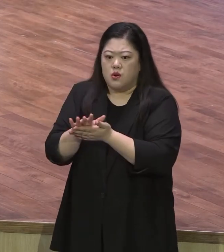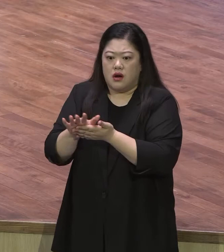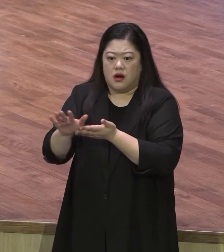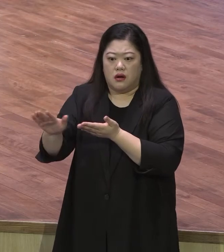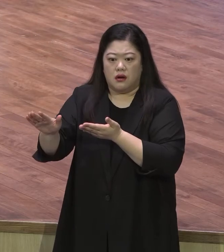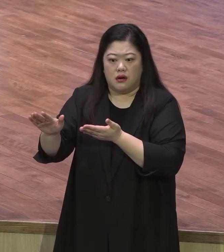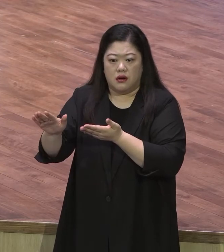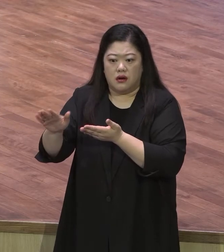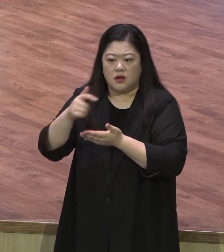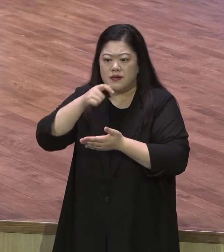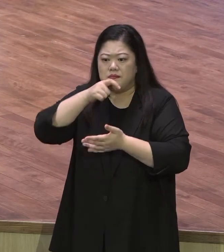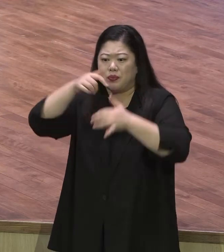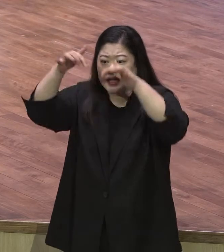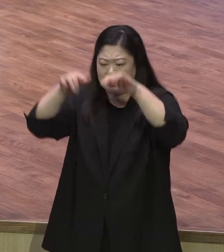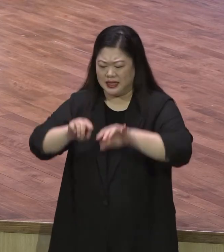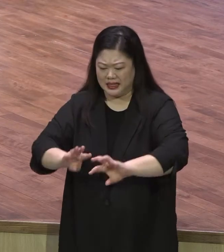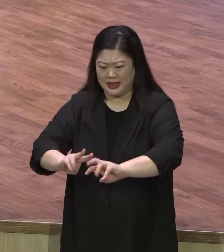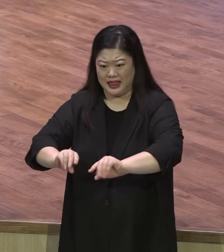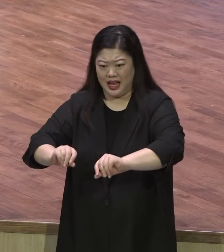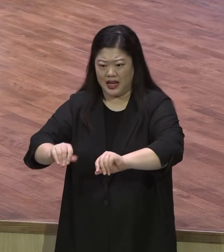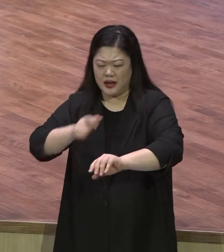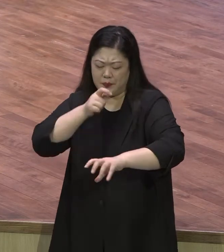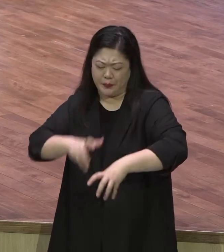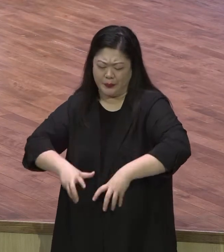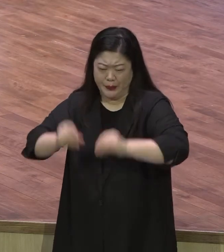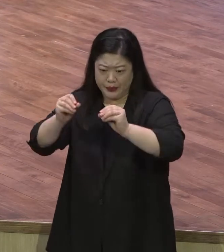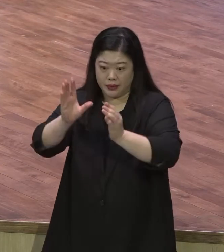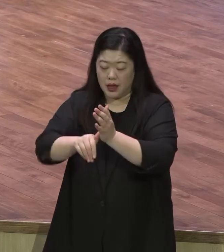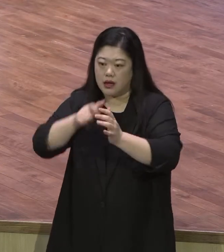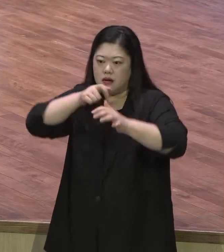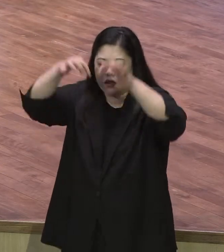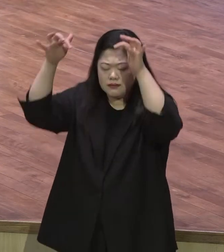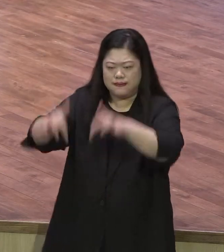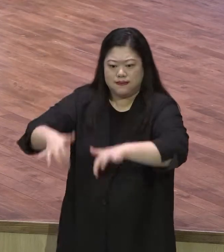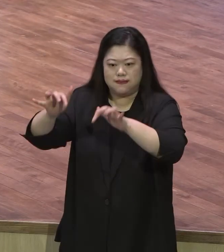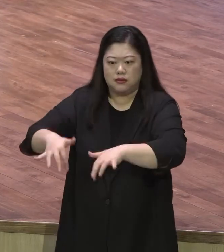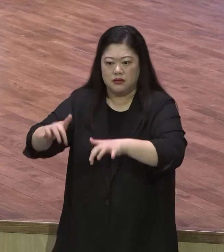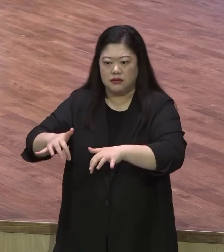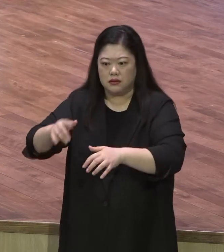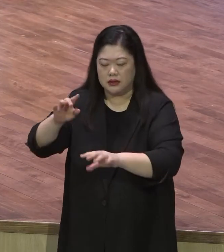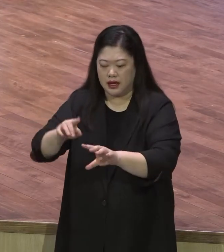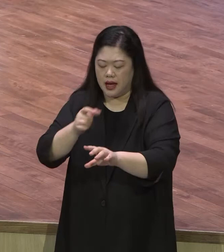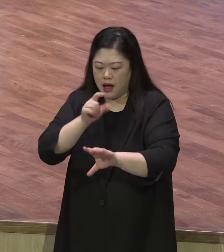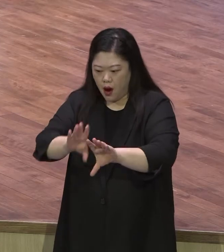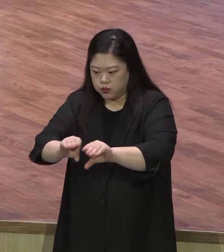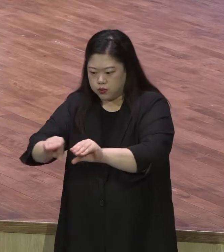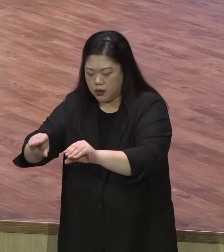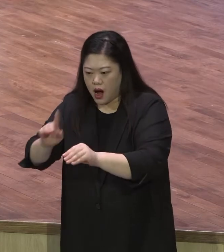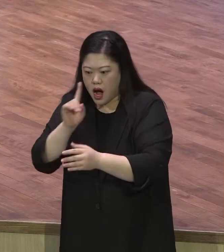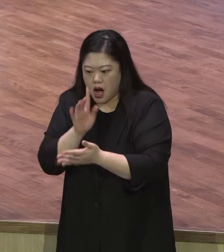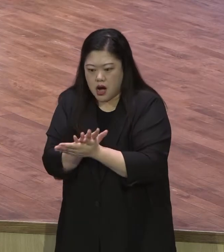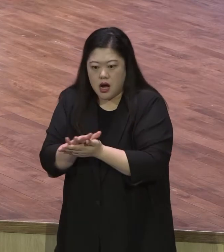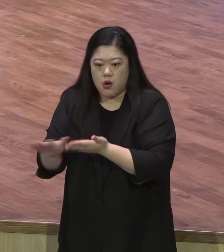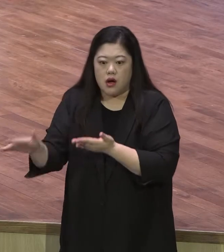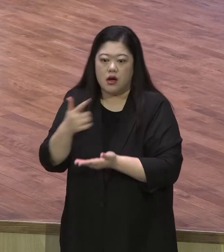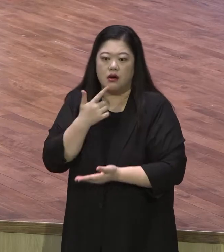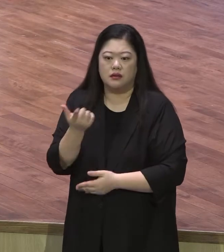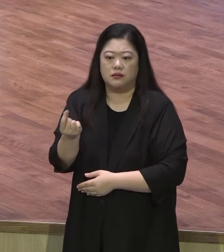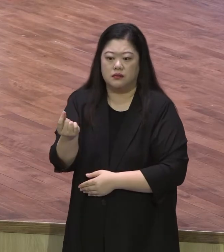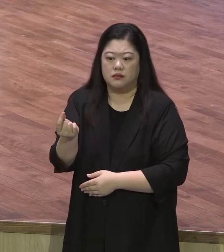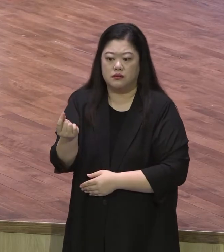그걸 선포했어요. 이렇게 율법의 틀을 깨고 생명 살리는 복음의 메시지를 받게 되니까